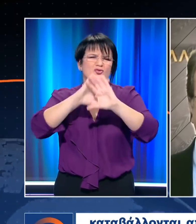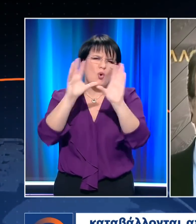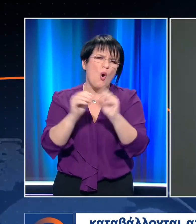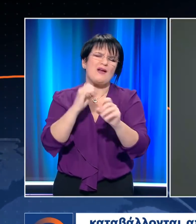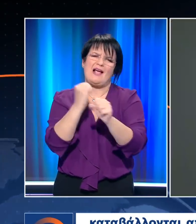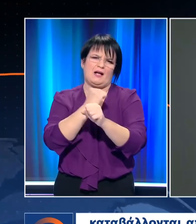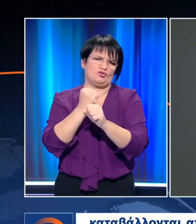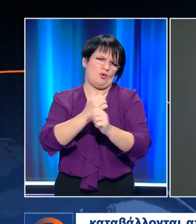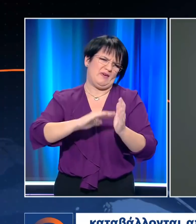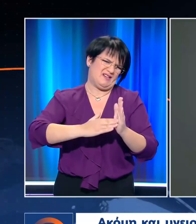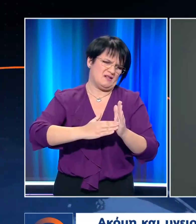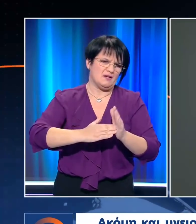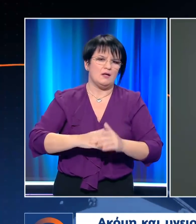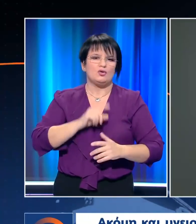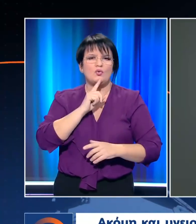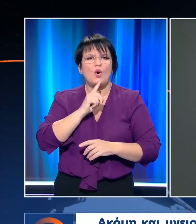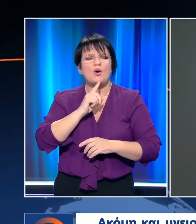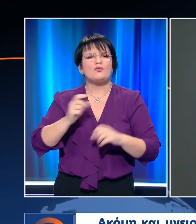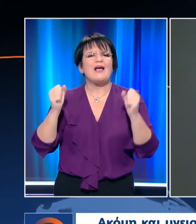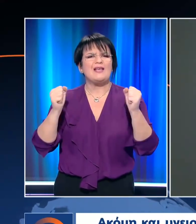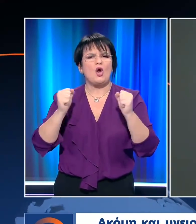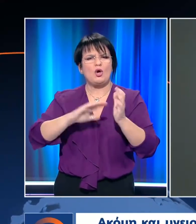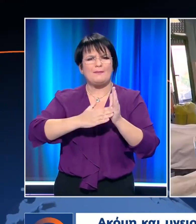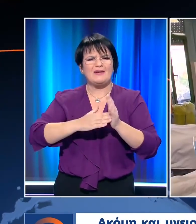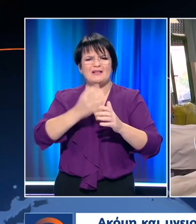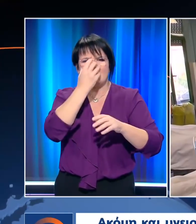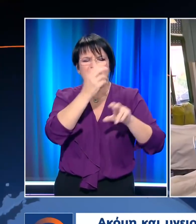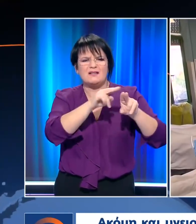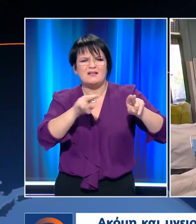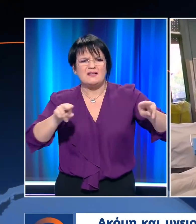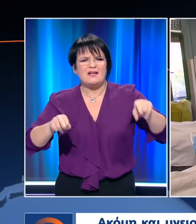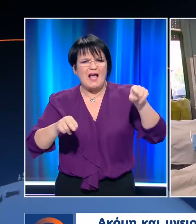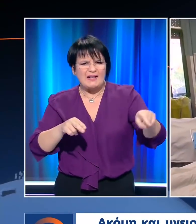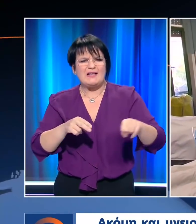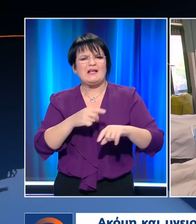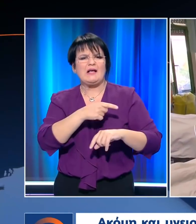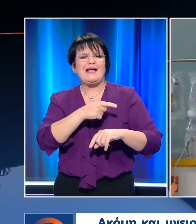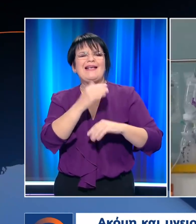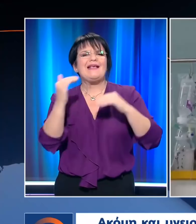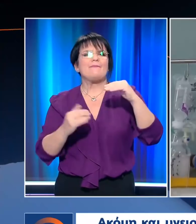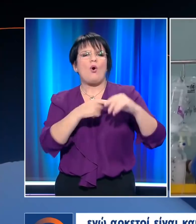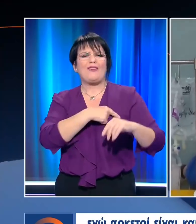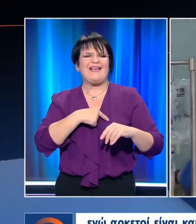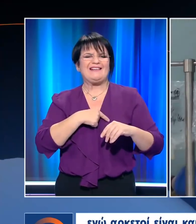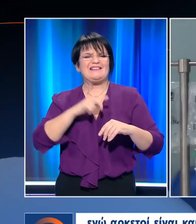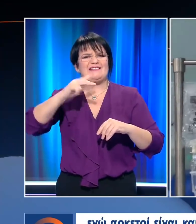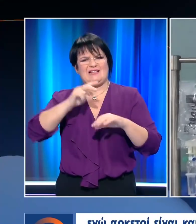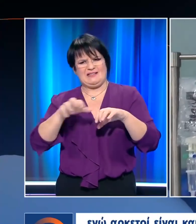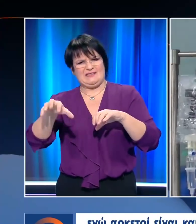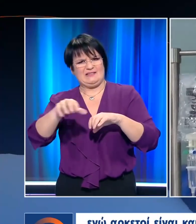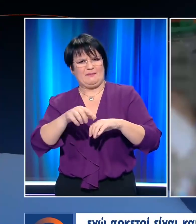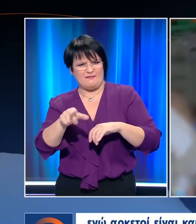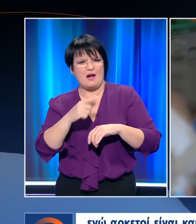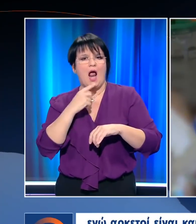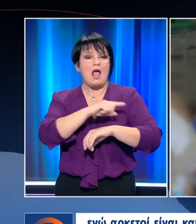όλους τους εργαζόμενους. Ακόμη και οι υγειονομικοί δίνουν μάχη διασωληνωμένοι, όπως ο υποδιοικητής της Τρίτης Υγειονομικής Περιφέρειας, ενώ αρκετοί είναι και οι γιατροί και